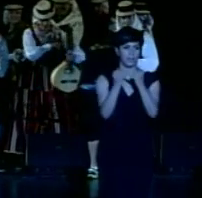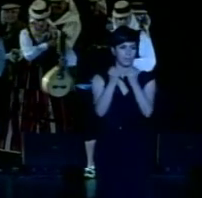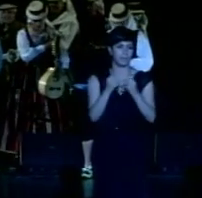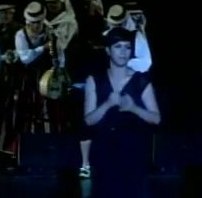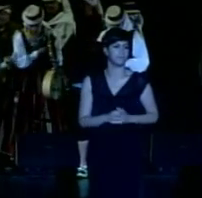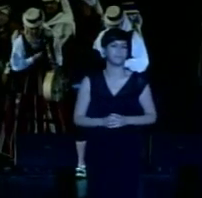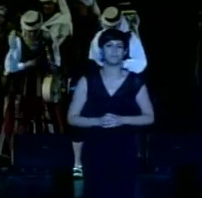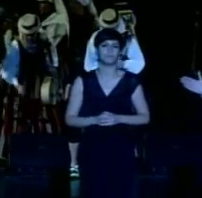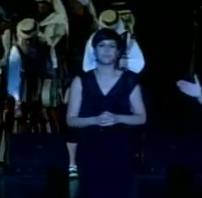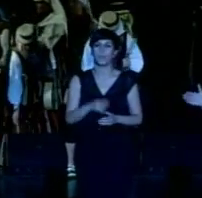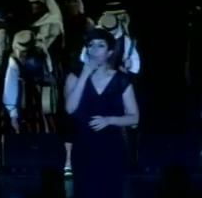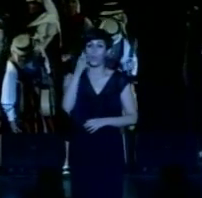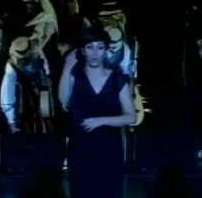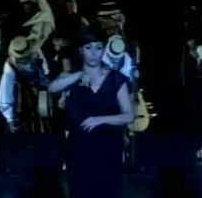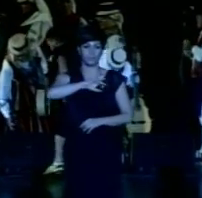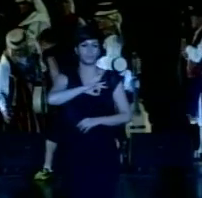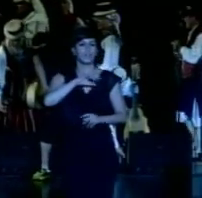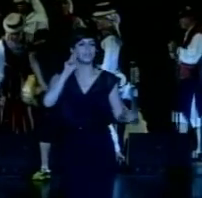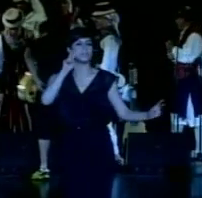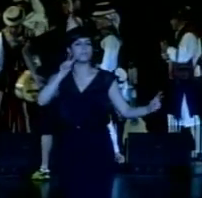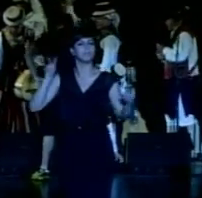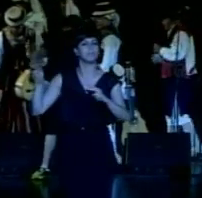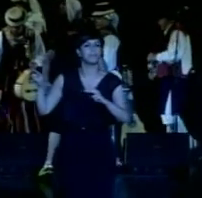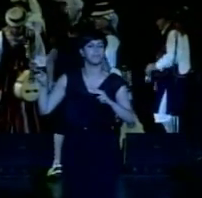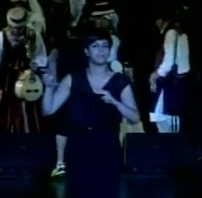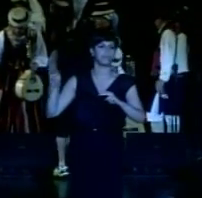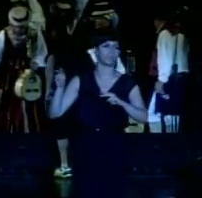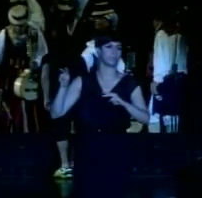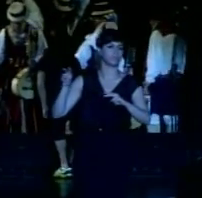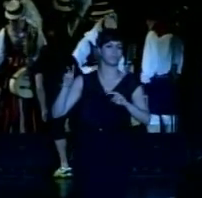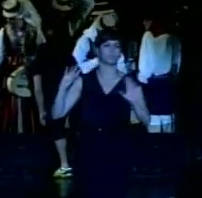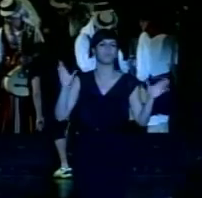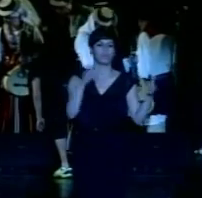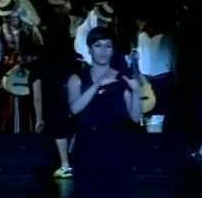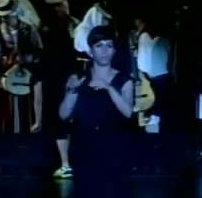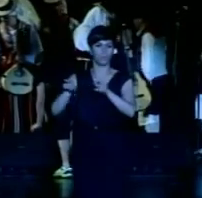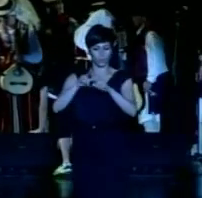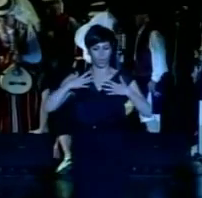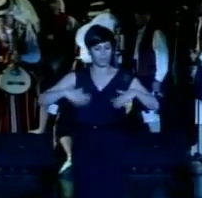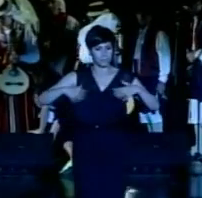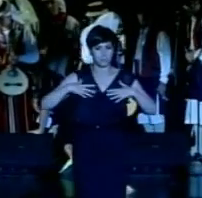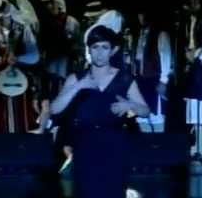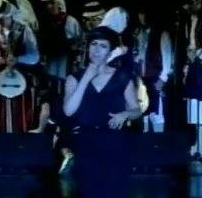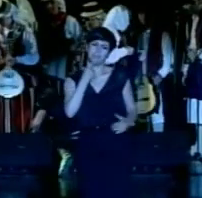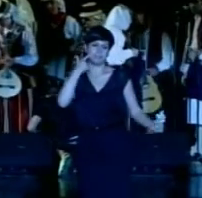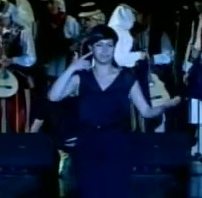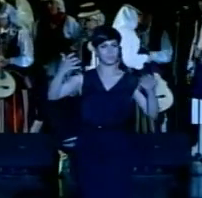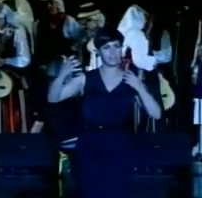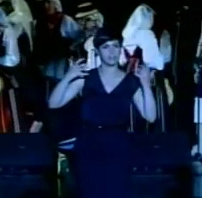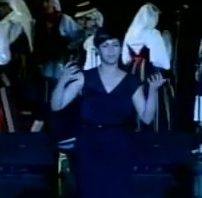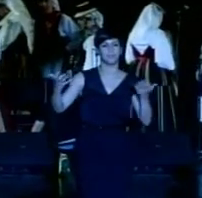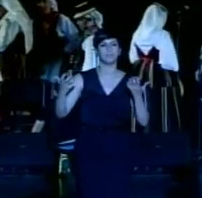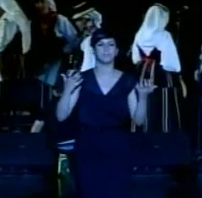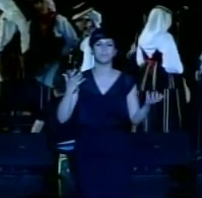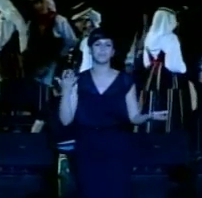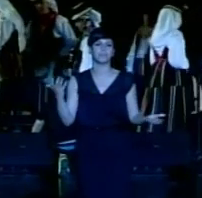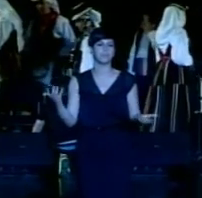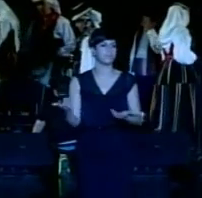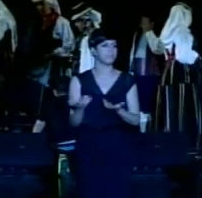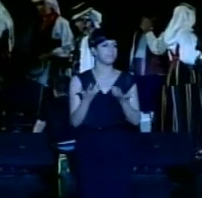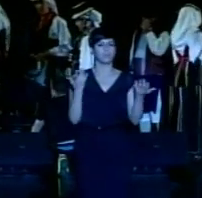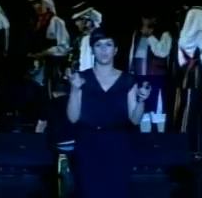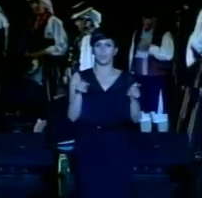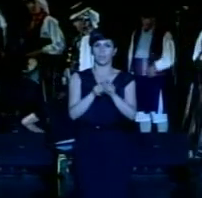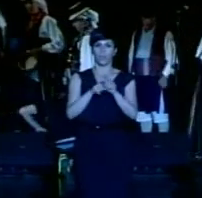Tenerife. Bueno, ven ustedes que los grupos suelen tener un vestuario precioso, vistosísimo.